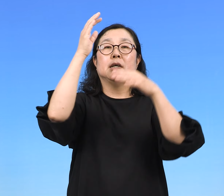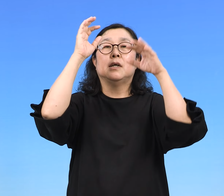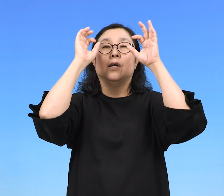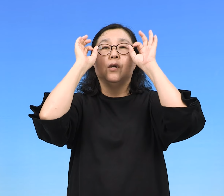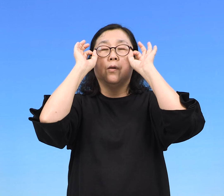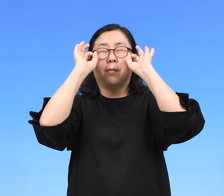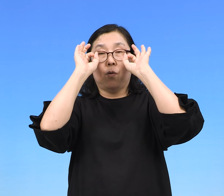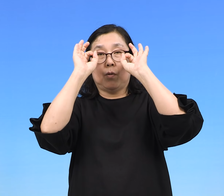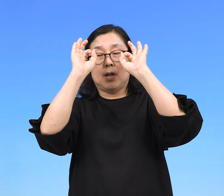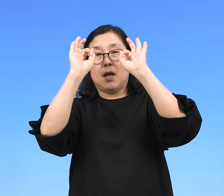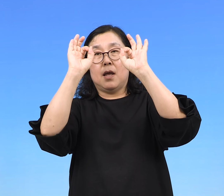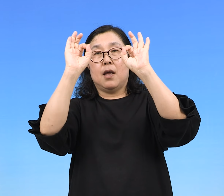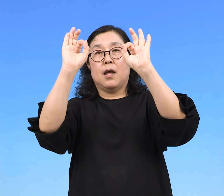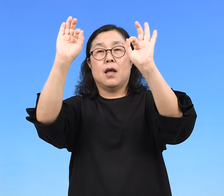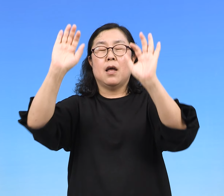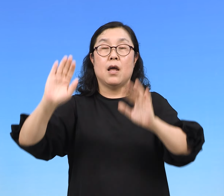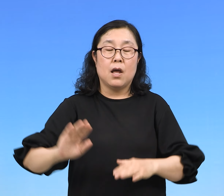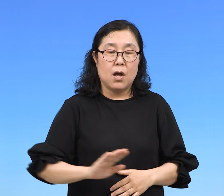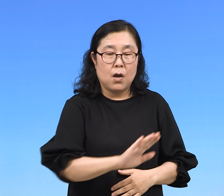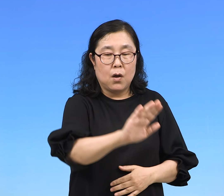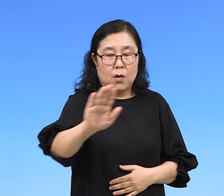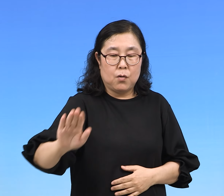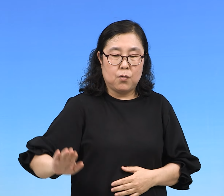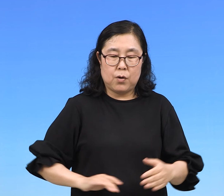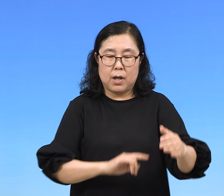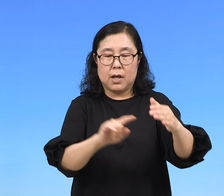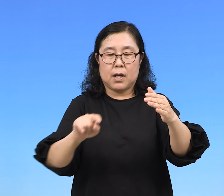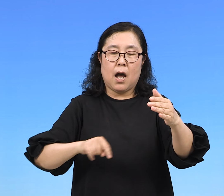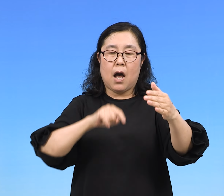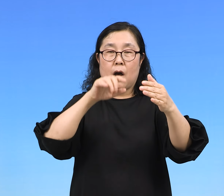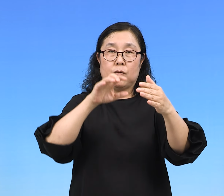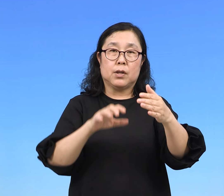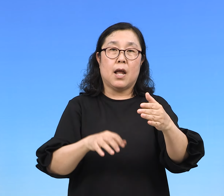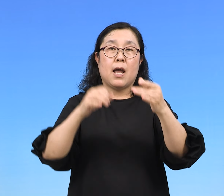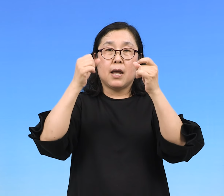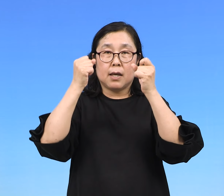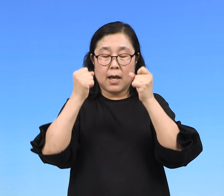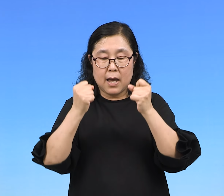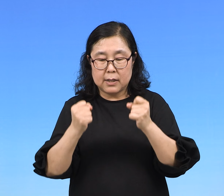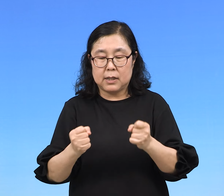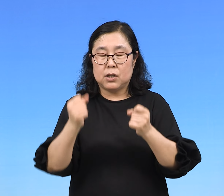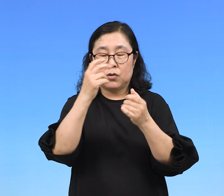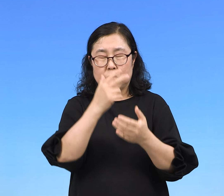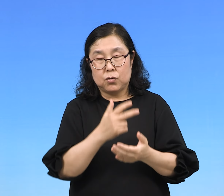여러분, 이거 보이십니까? 우리 가운데 계신 주님.